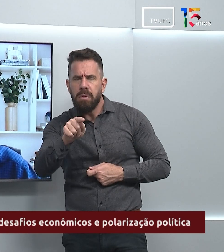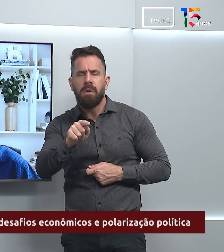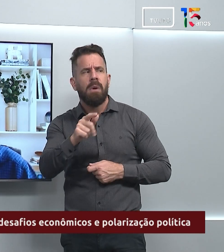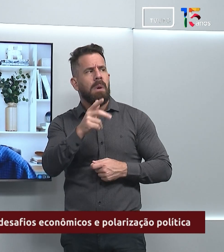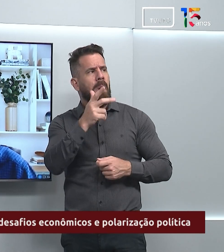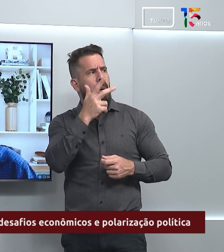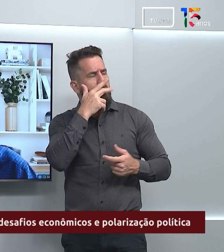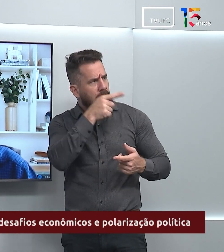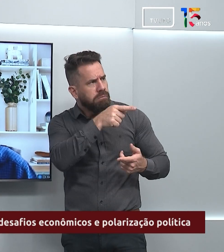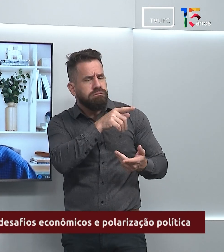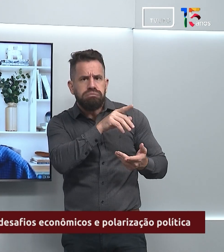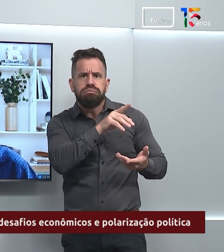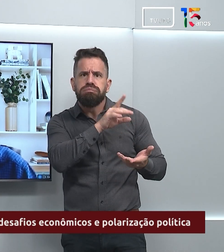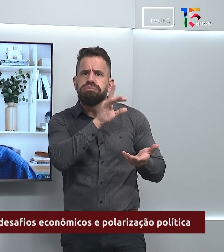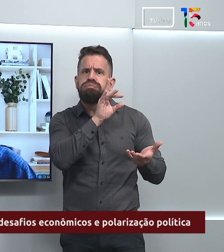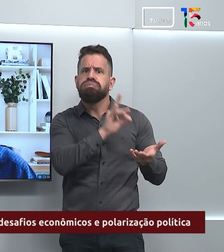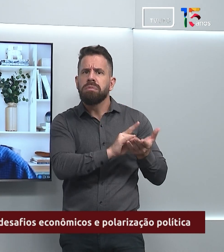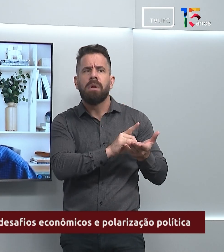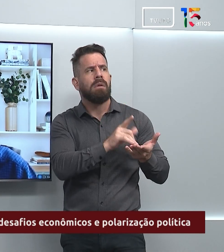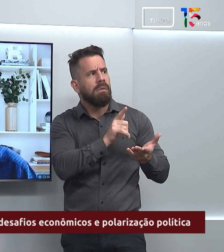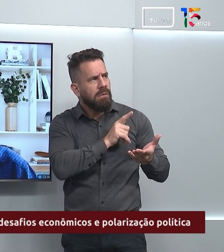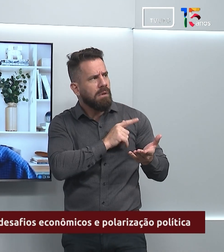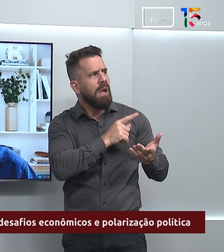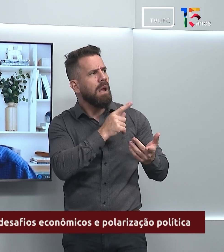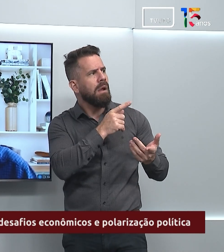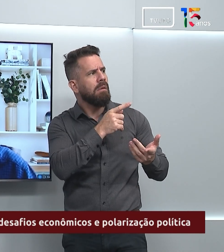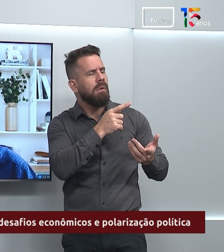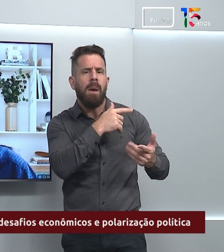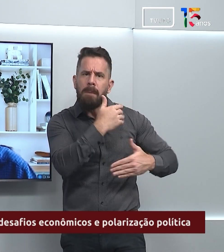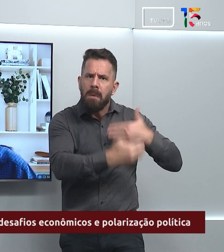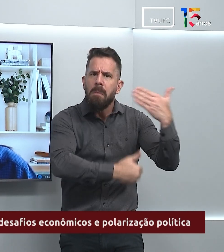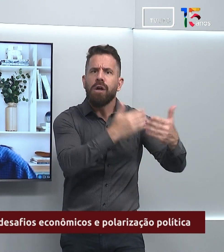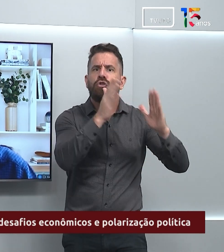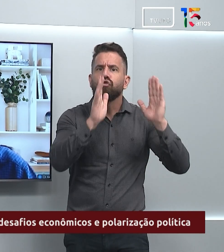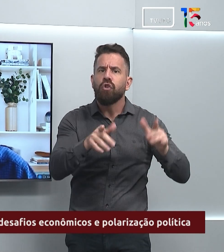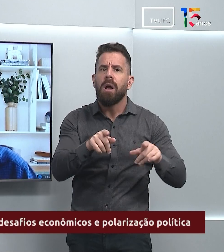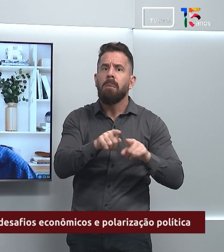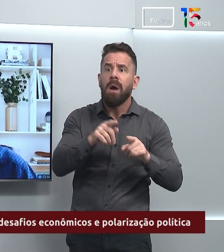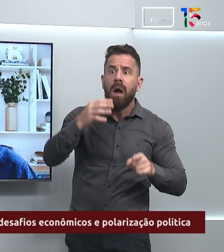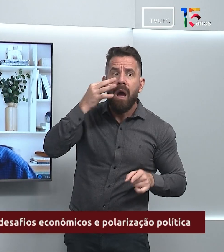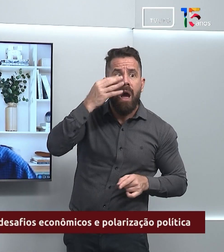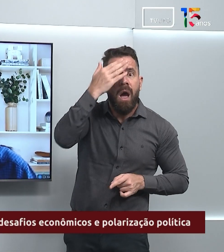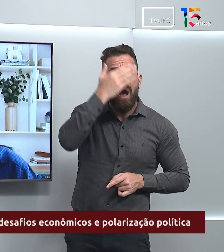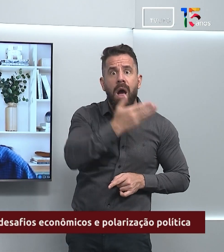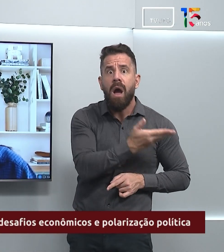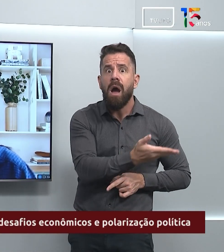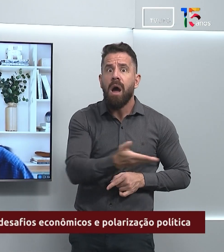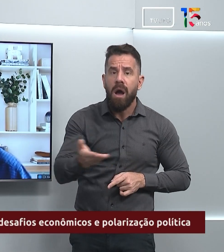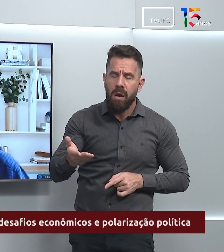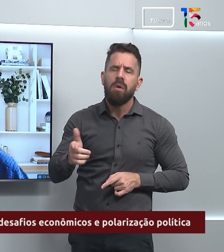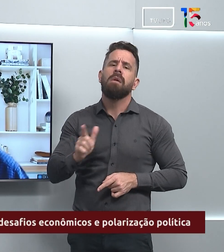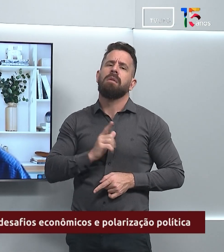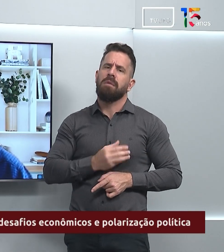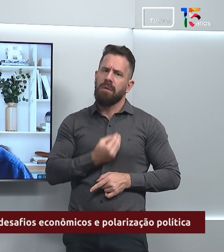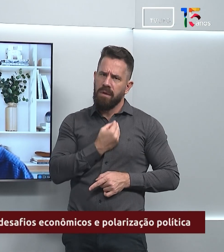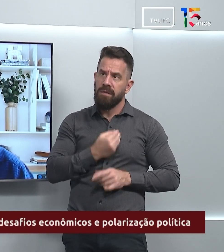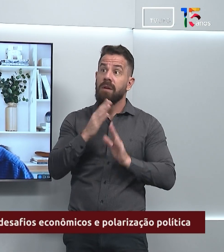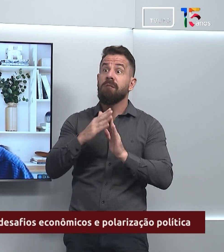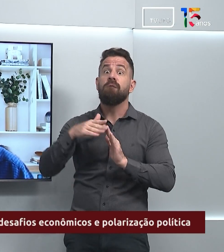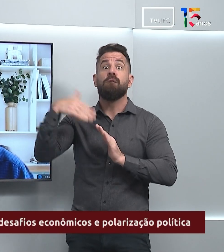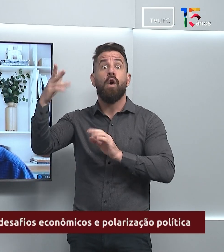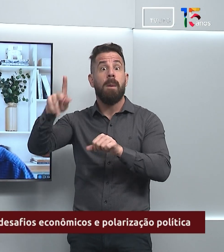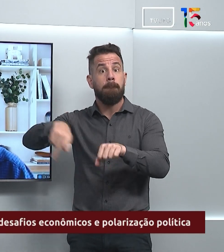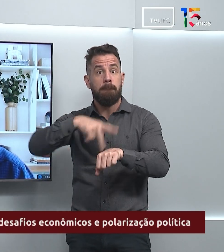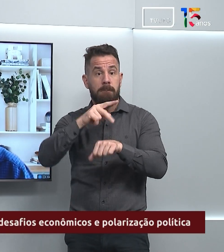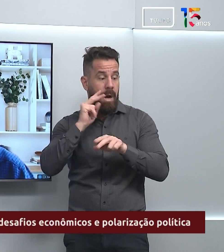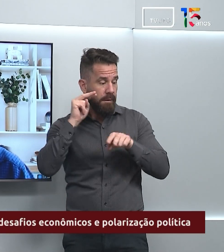destoando claramente dos indicadores reais da economia, das avaliações feitas pelos organismos internacionais, né,